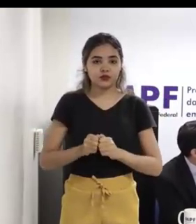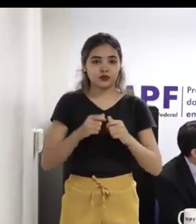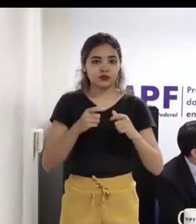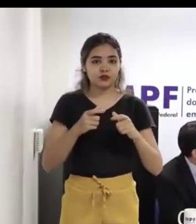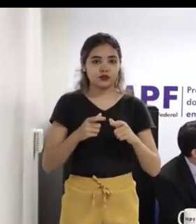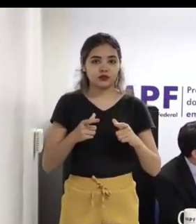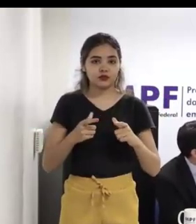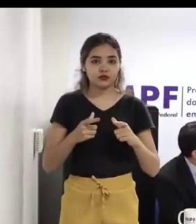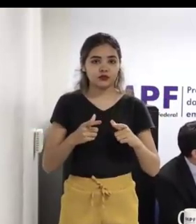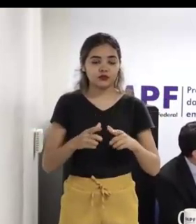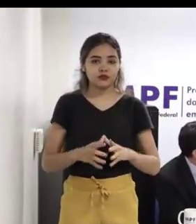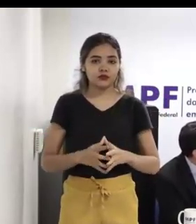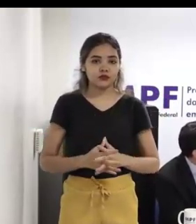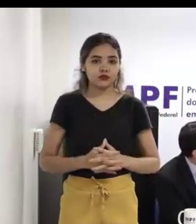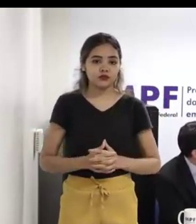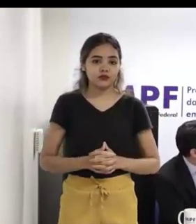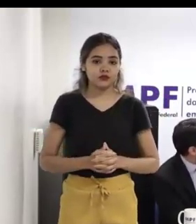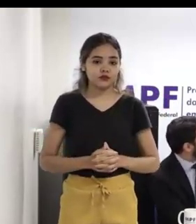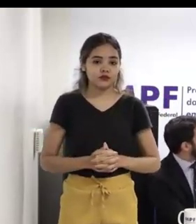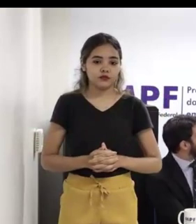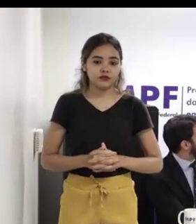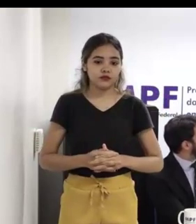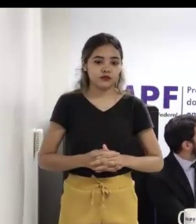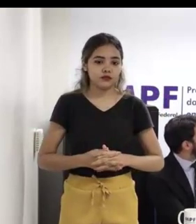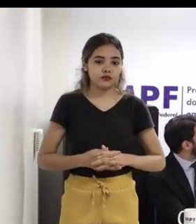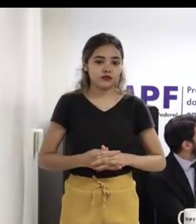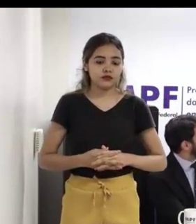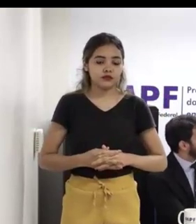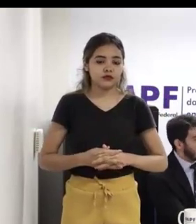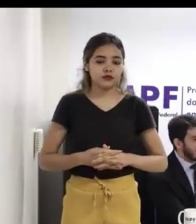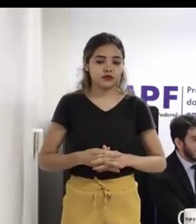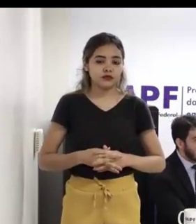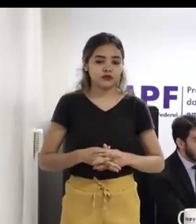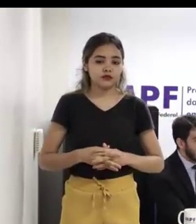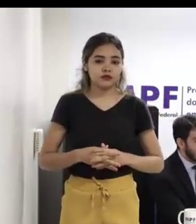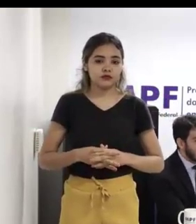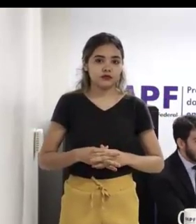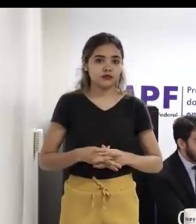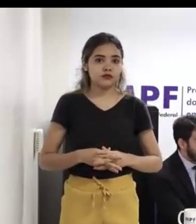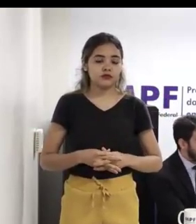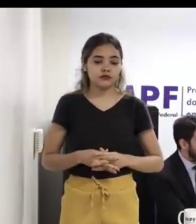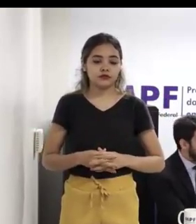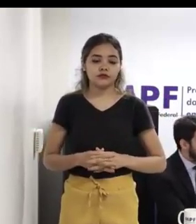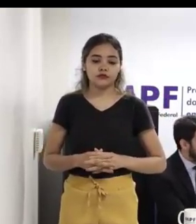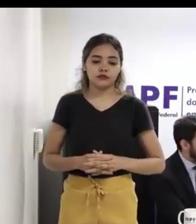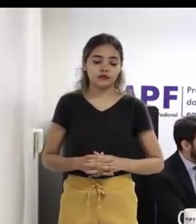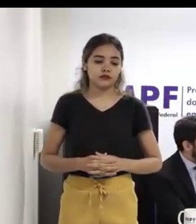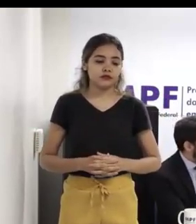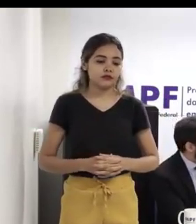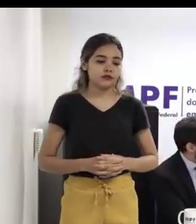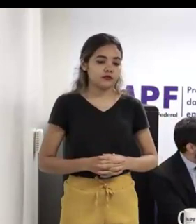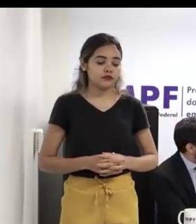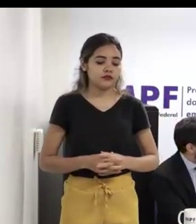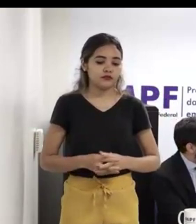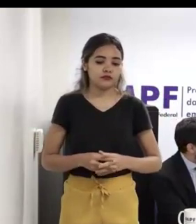tem somado forças aí né Com toda a rede no município de Santarém eh Acho que todos sabem aqui que